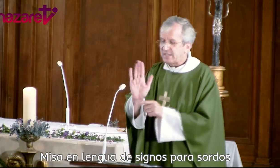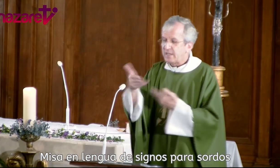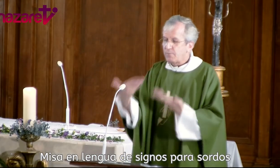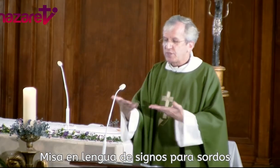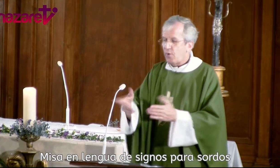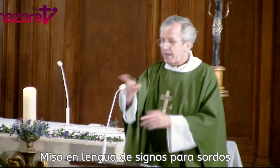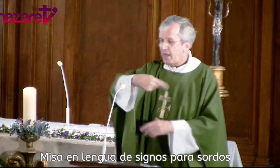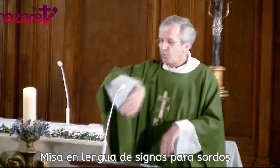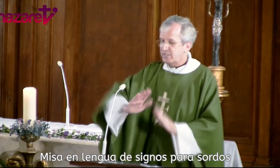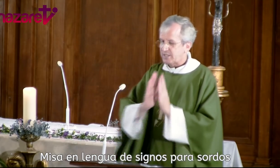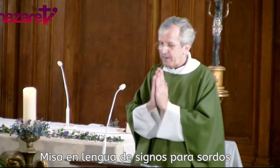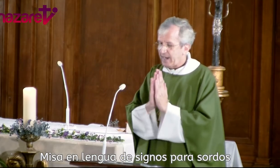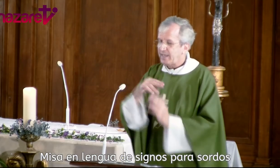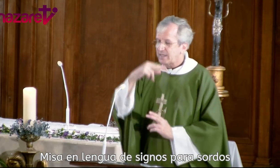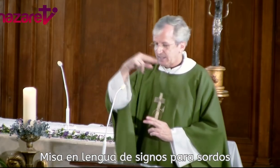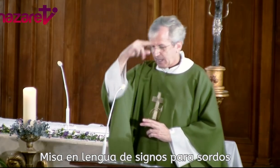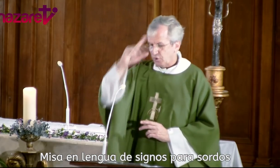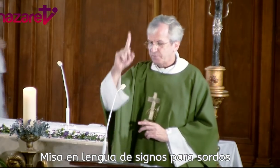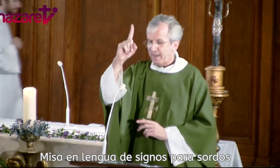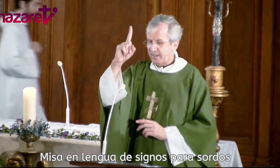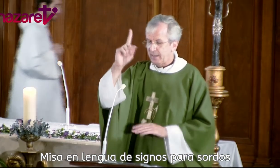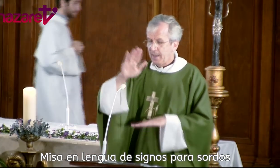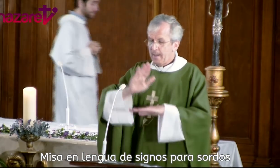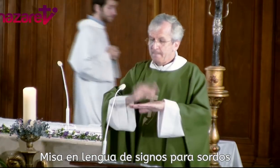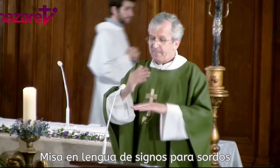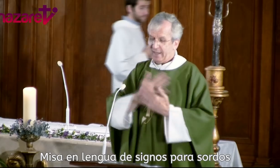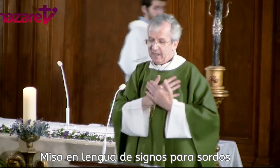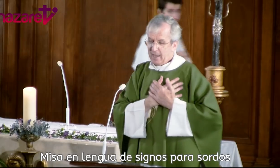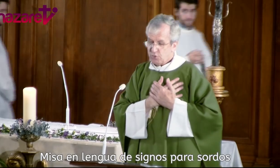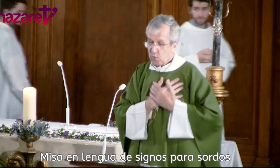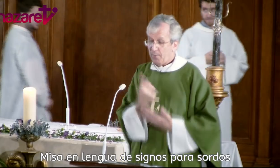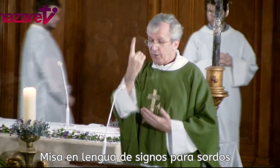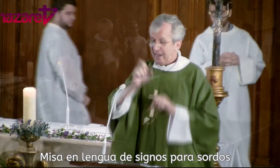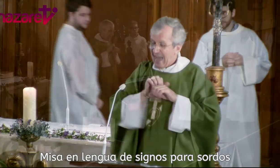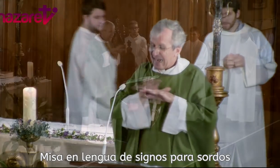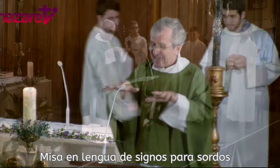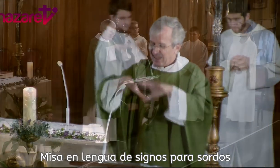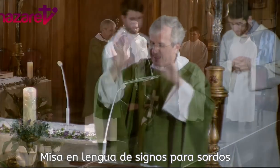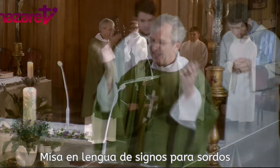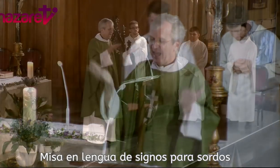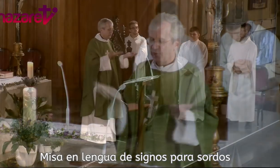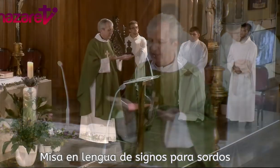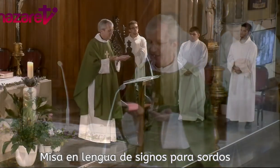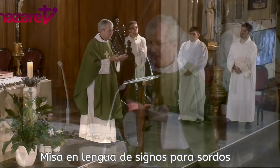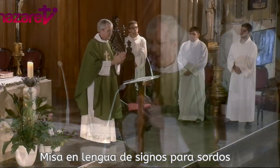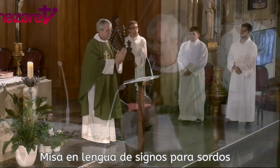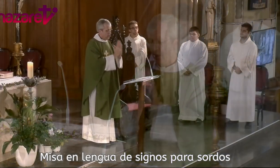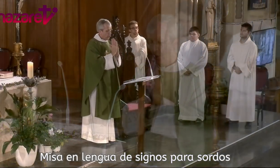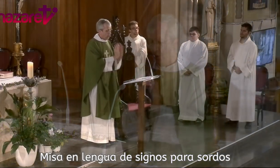Presentemos ahora nuestras plegarias a Dios Padre, para que su amor alcance a toda la tierra. Oremos